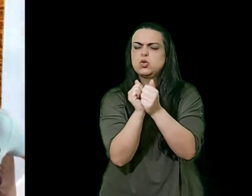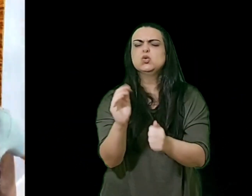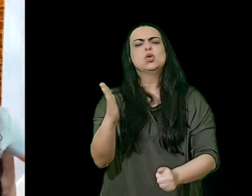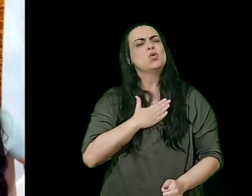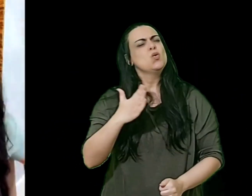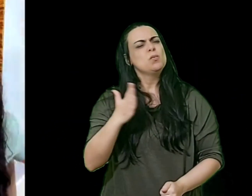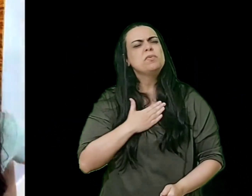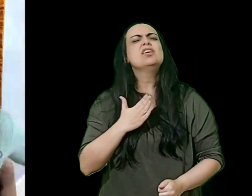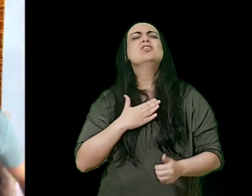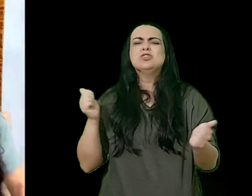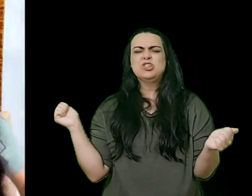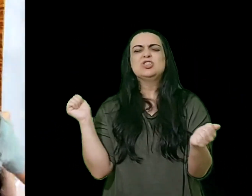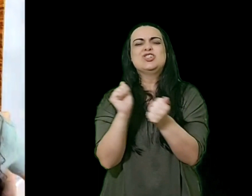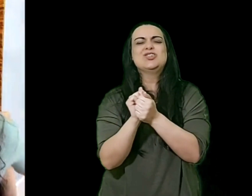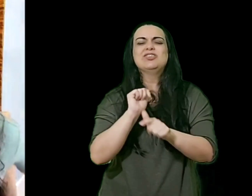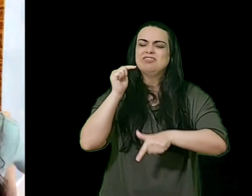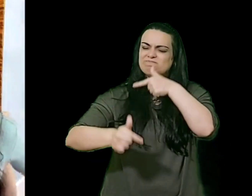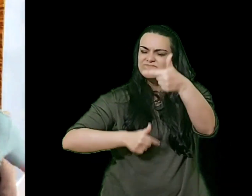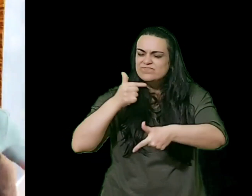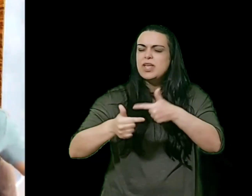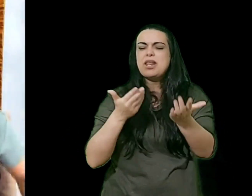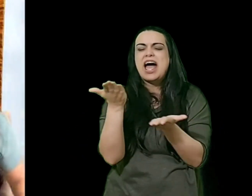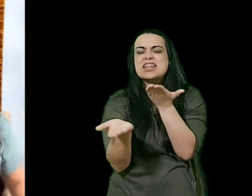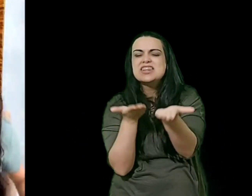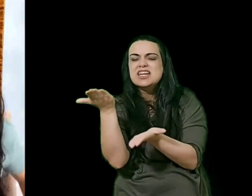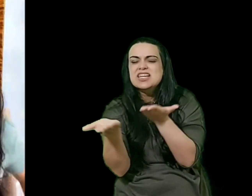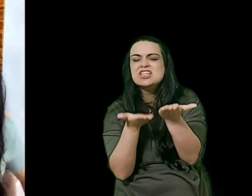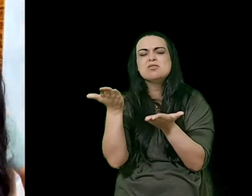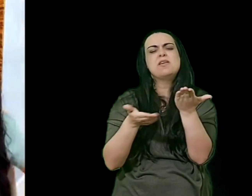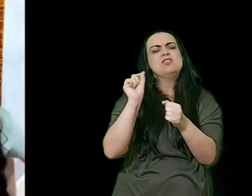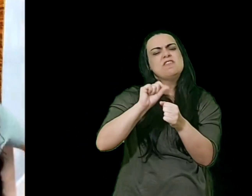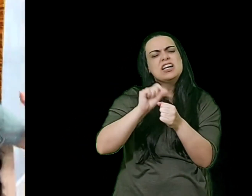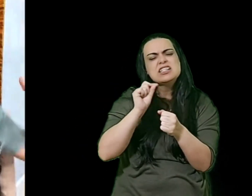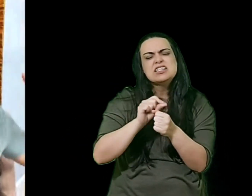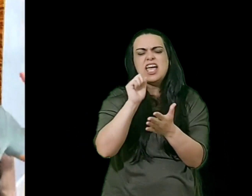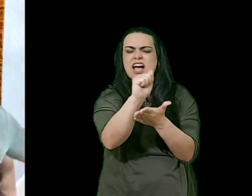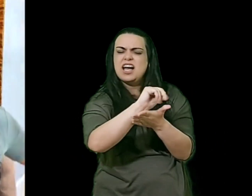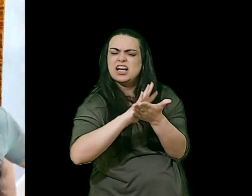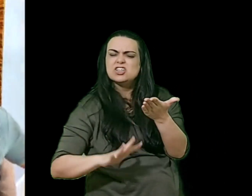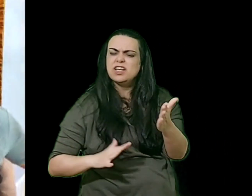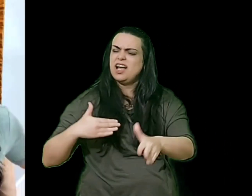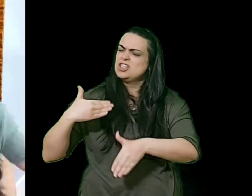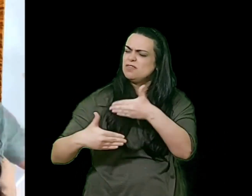Senhor, para prestar, Senhor, junto comigo, esse atendimento das tarefas,